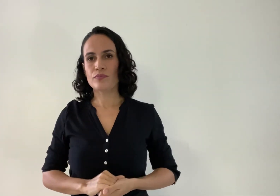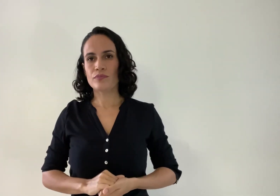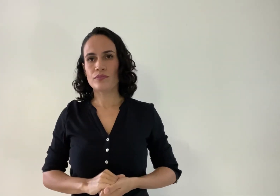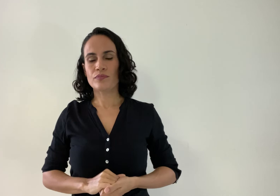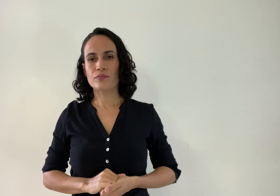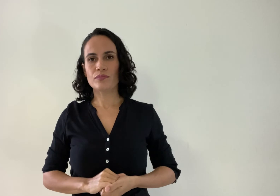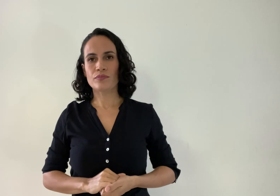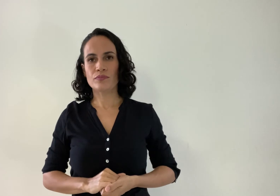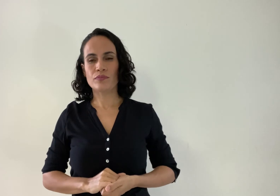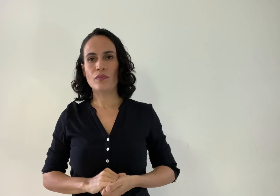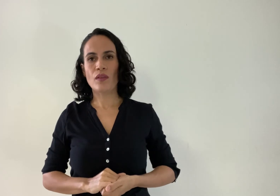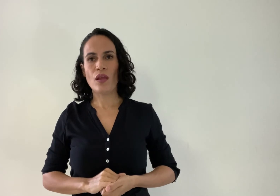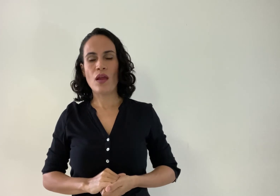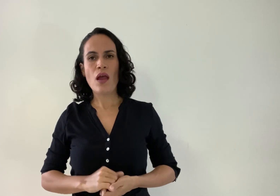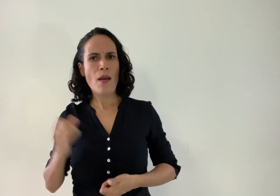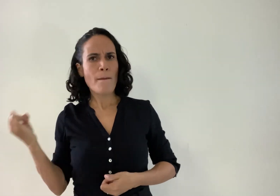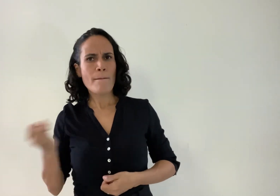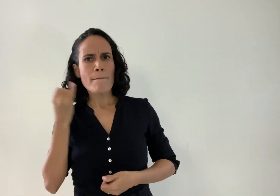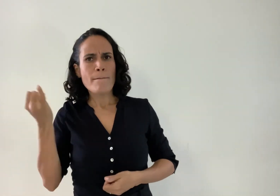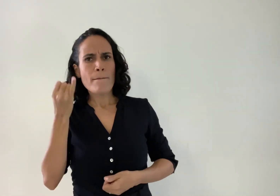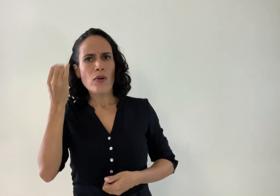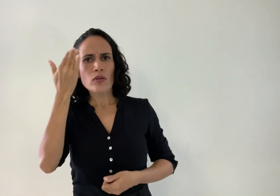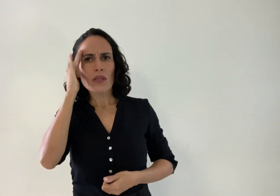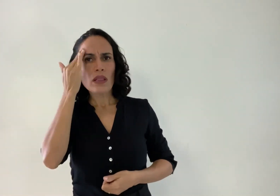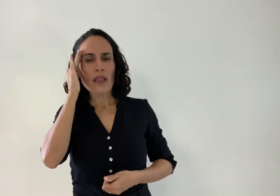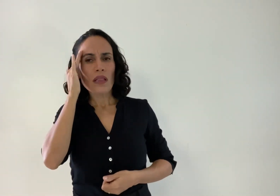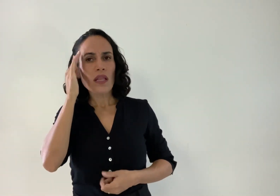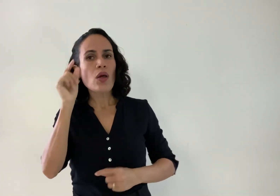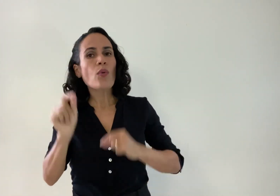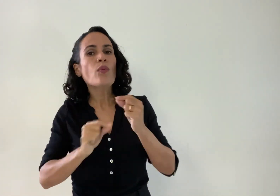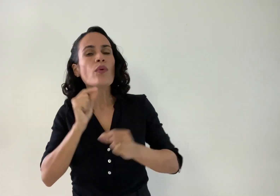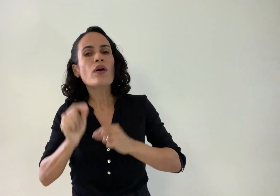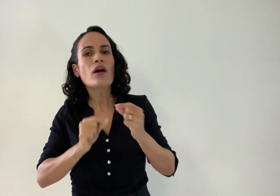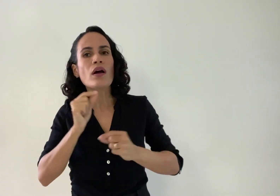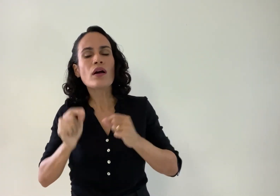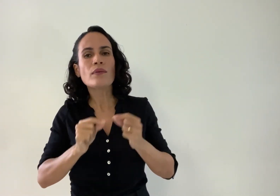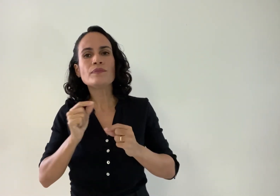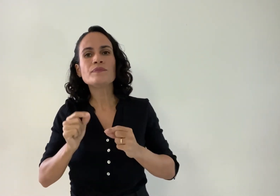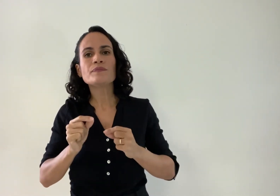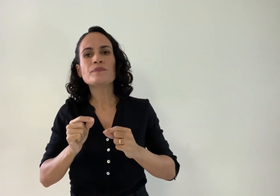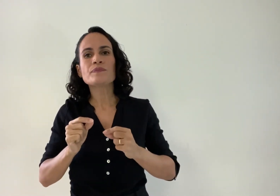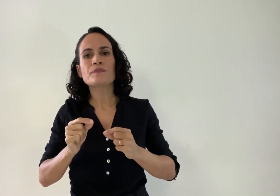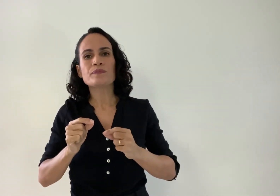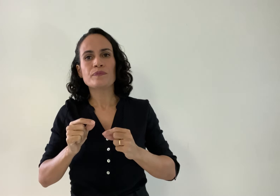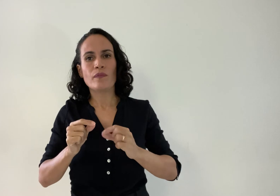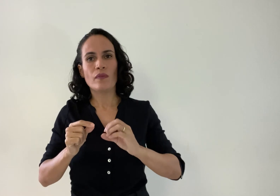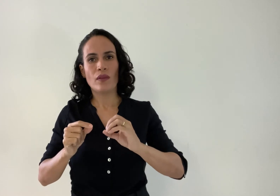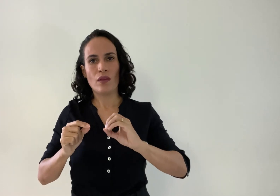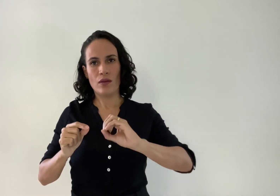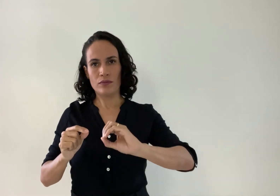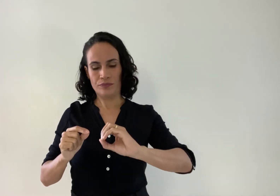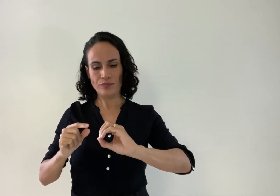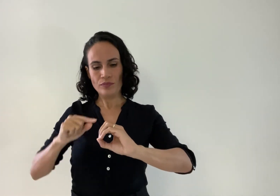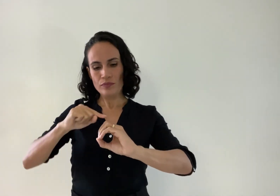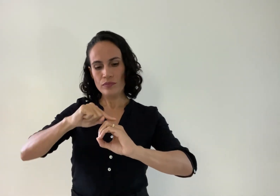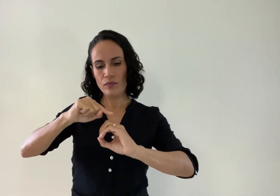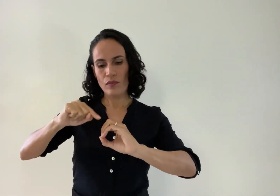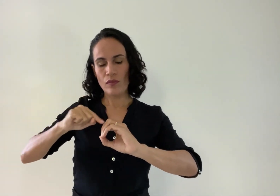divisão e é muito fundamental entender o seguinte, que dentro das zonas polares eu tenho duas